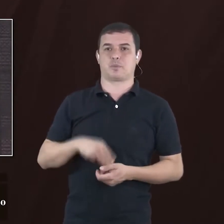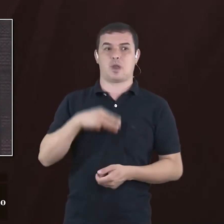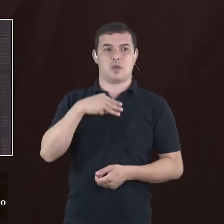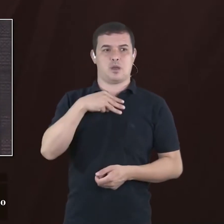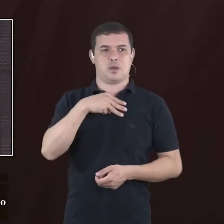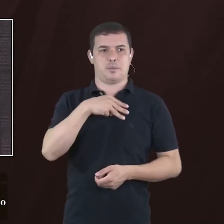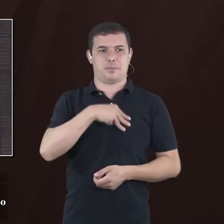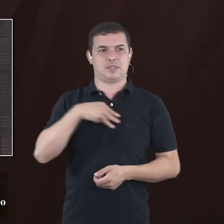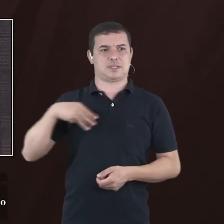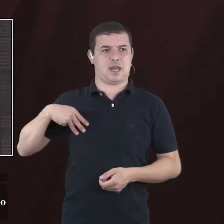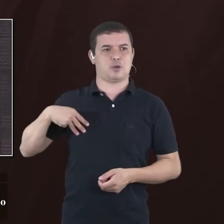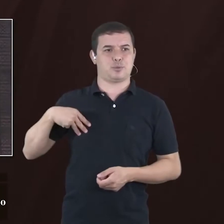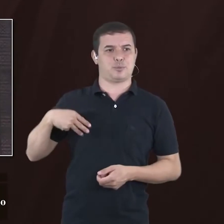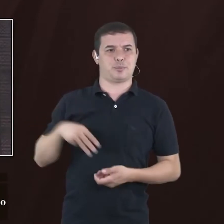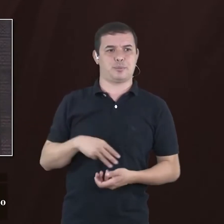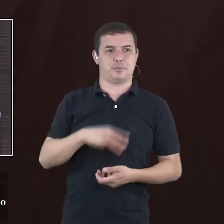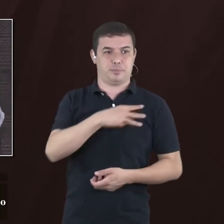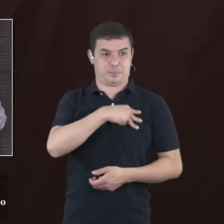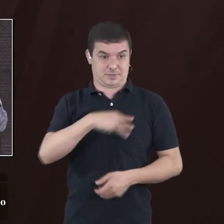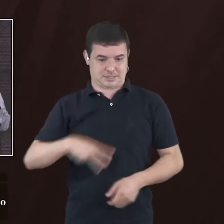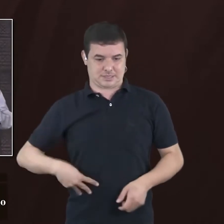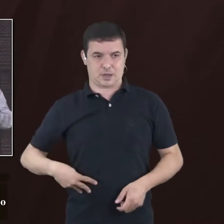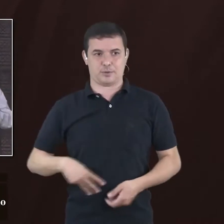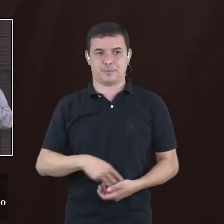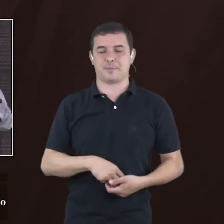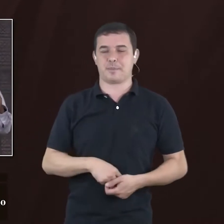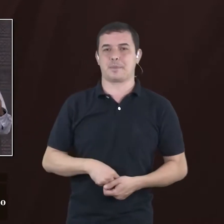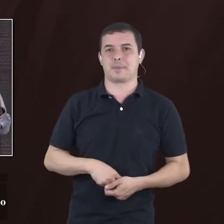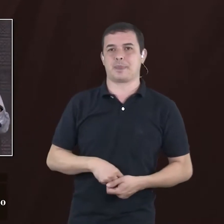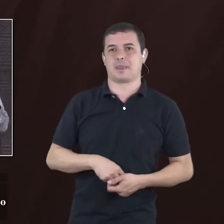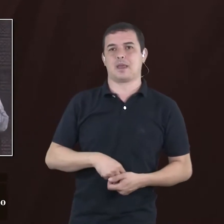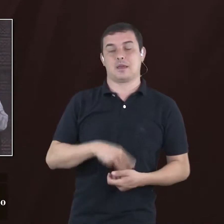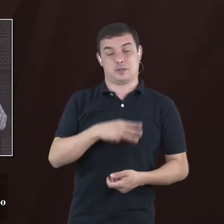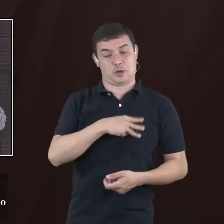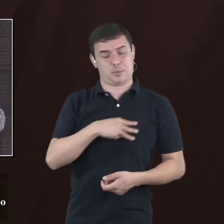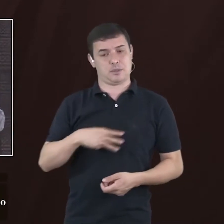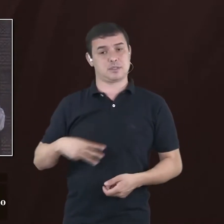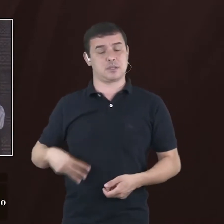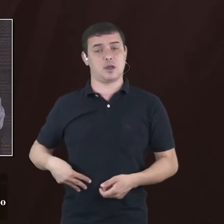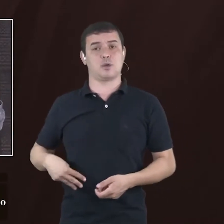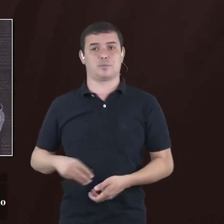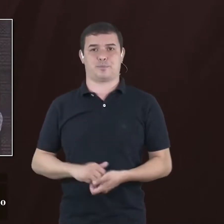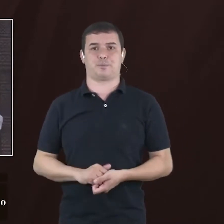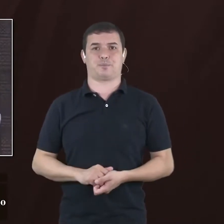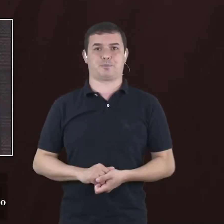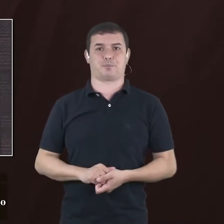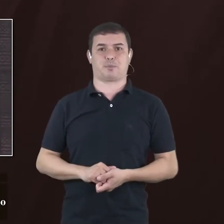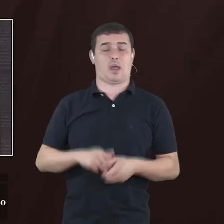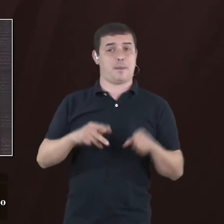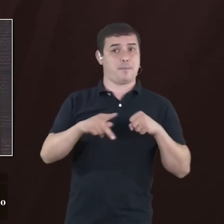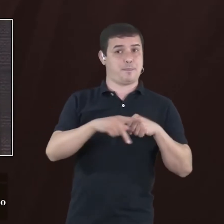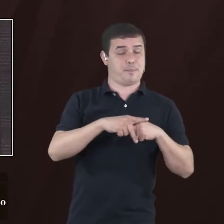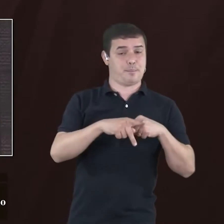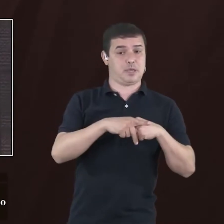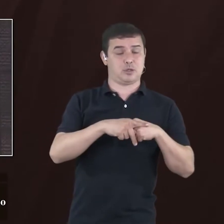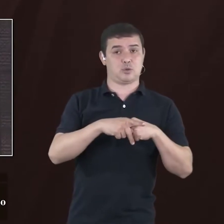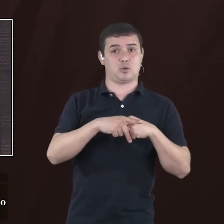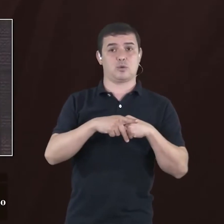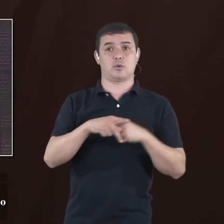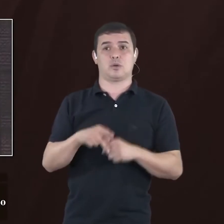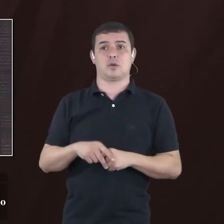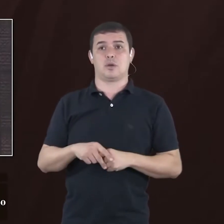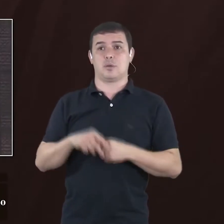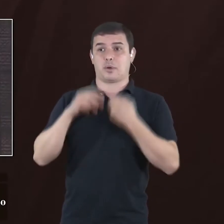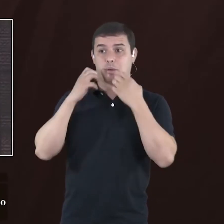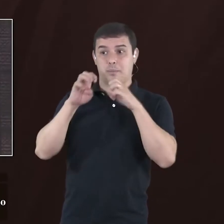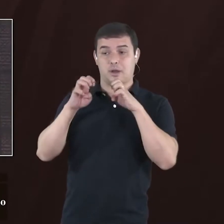confiado a Paulo, assim como o ministério da circuncisão foi confiado a Pedro. Esse reconhecimento, irmãos, foi